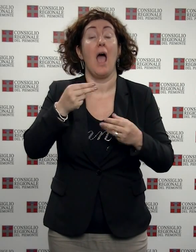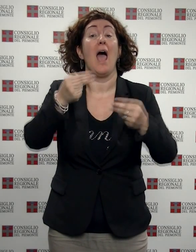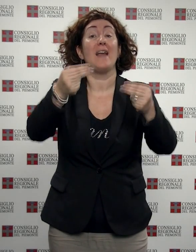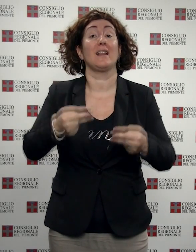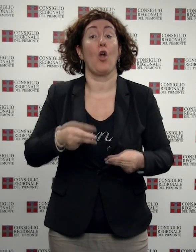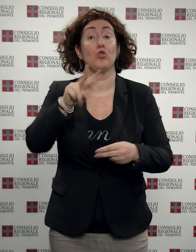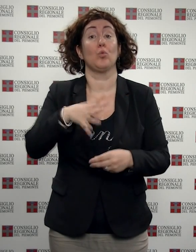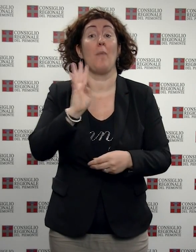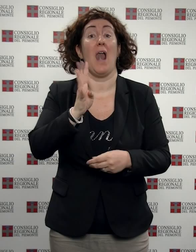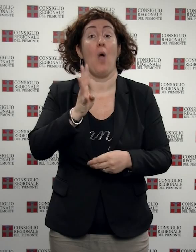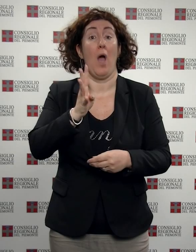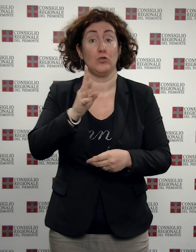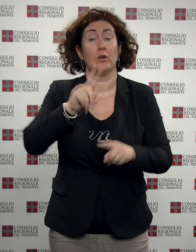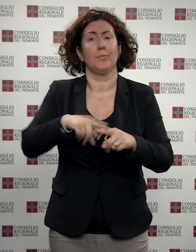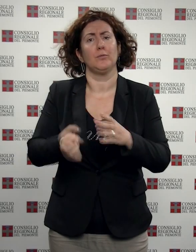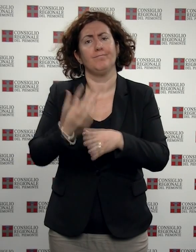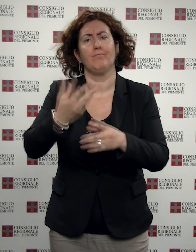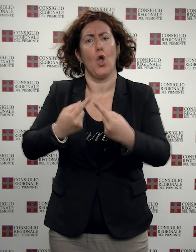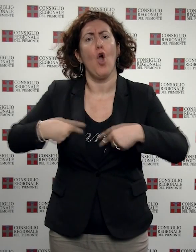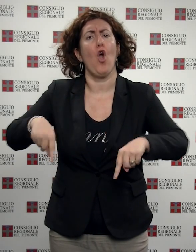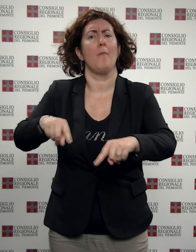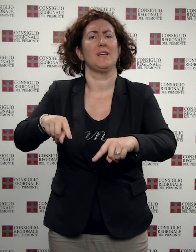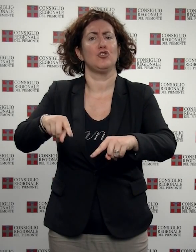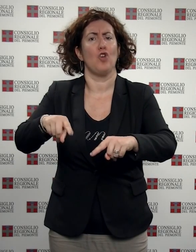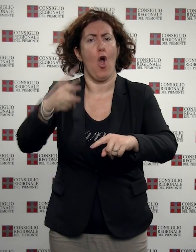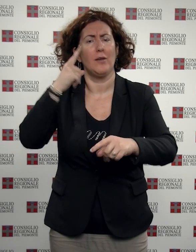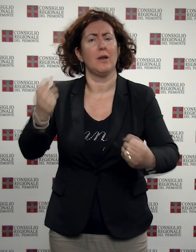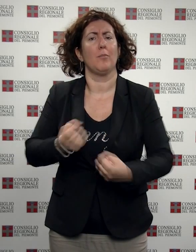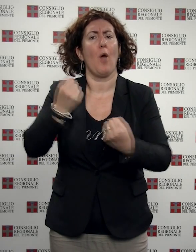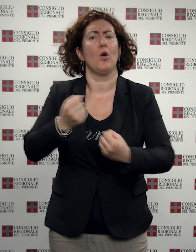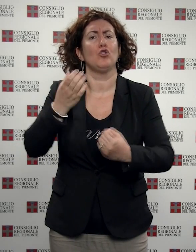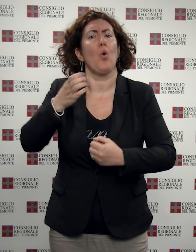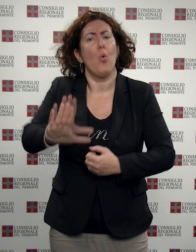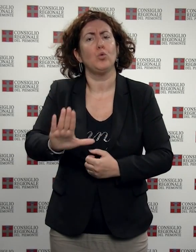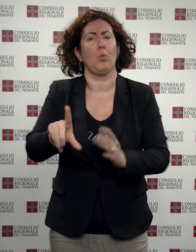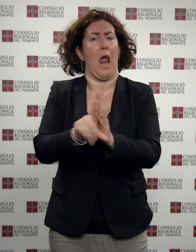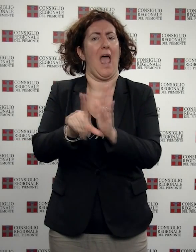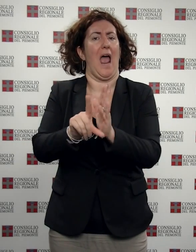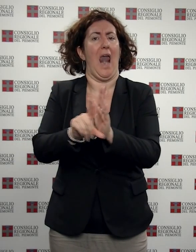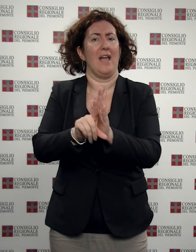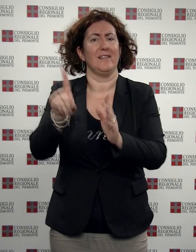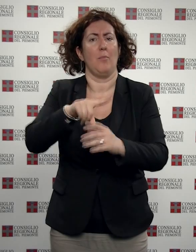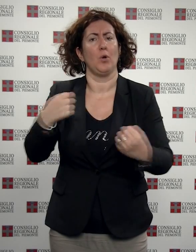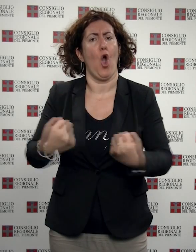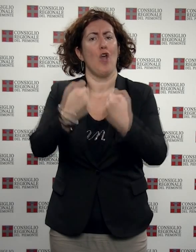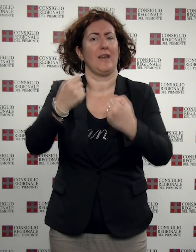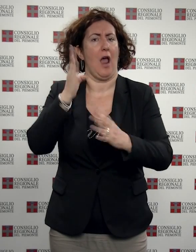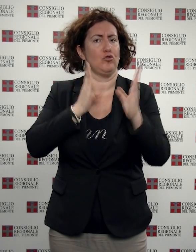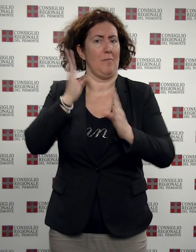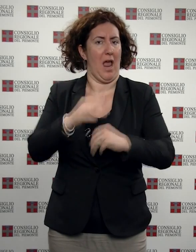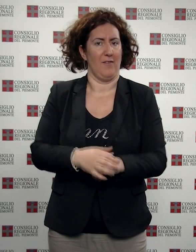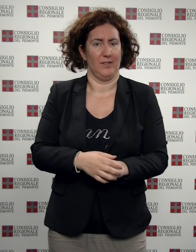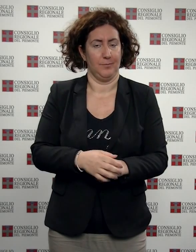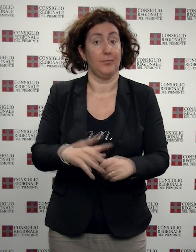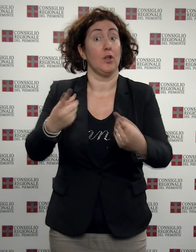e l'istituzione di una commissione speciale per la promozione della cultura della legalità e il contrasto dei fenomeni mafiosi. Il Consiglio regionale